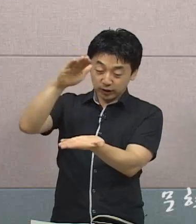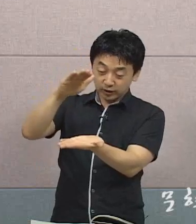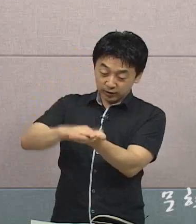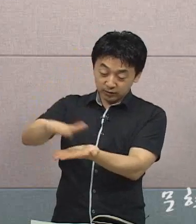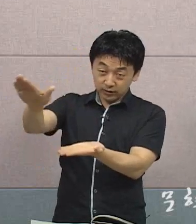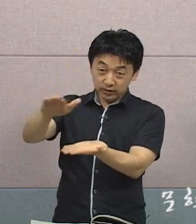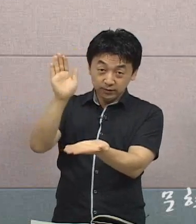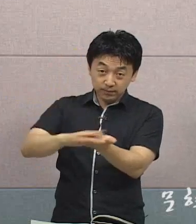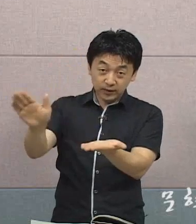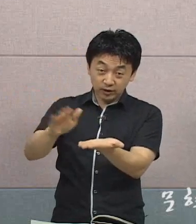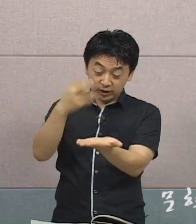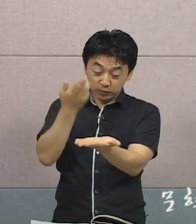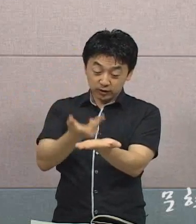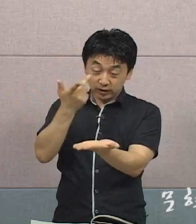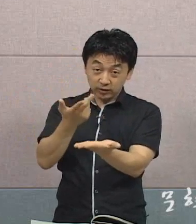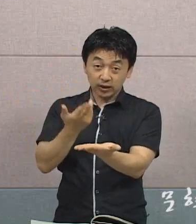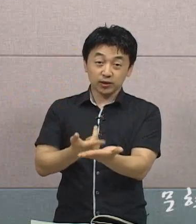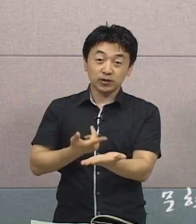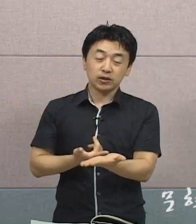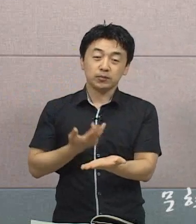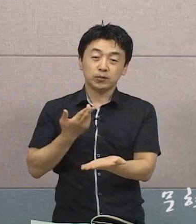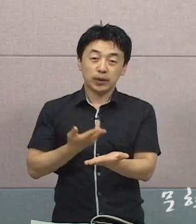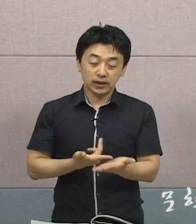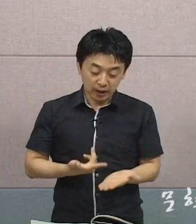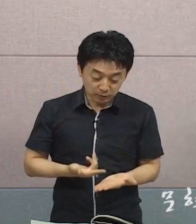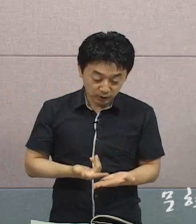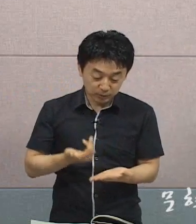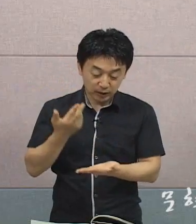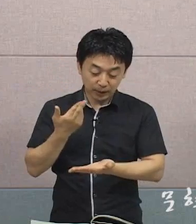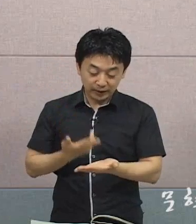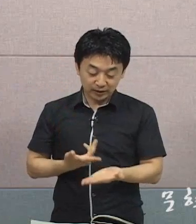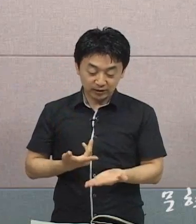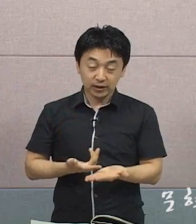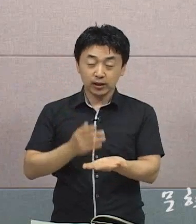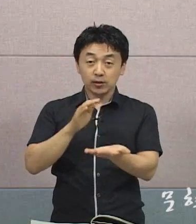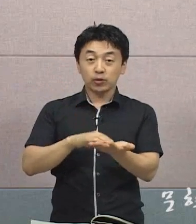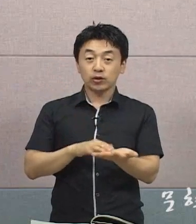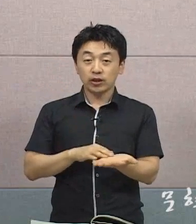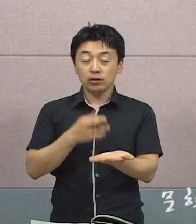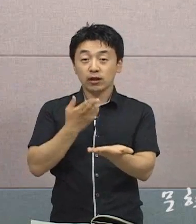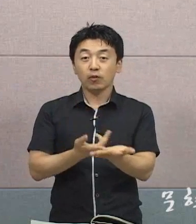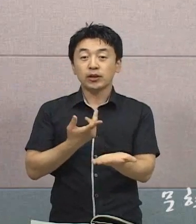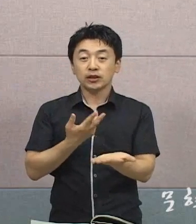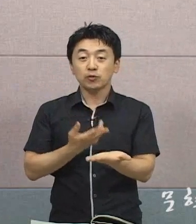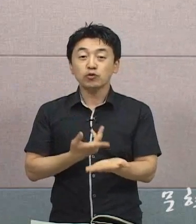이렇게 해서 이런 느낌으로 이렇게 썼다 그러면요. 뭐 반찬 남은 게 없다. 바닥이 드러나다. 뭐 이런 건데요. 없다. 그냥 외우셔야